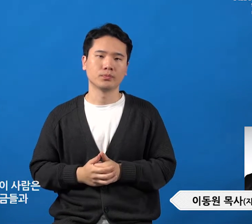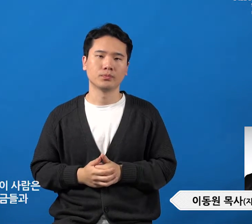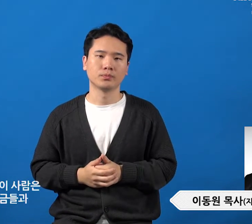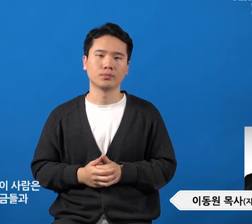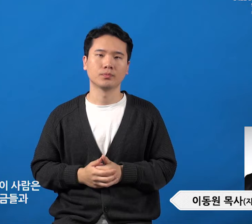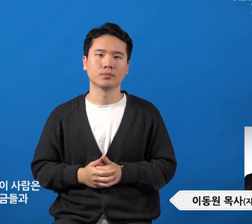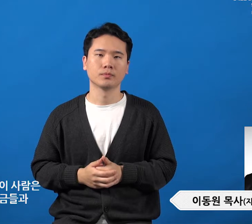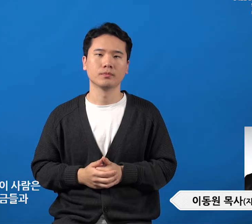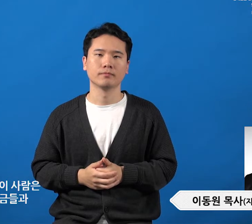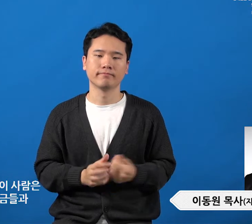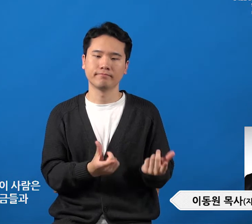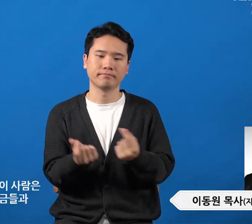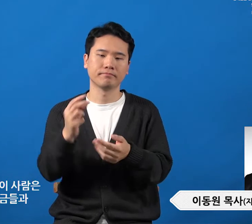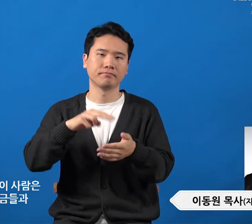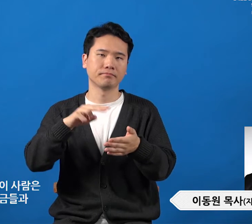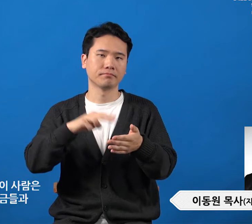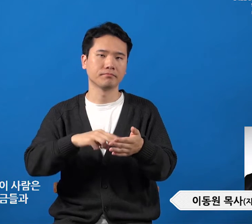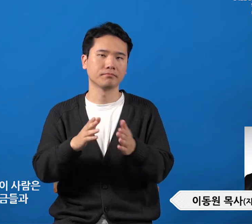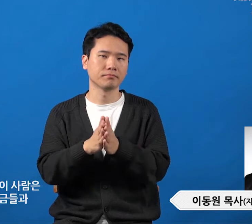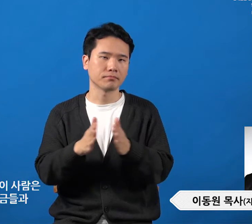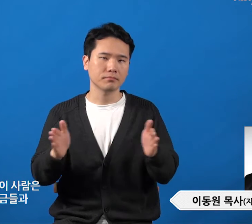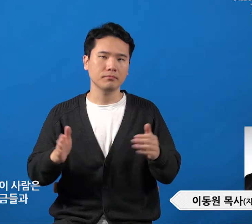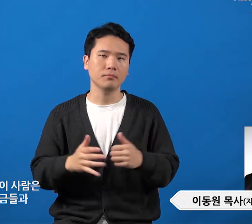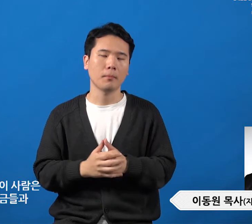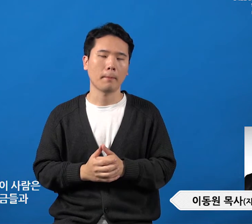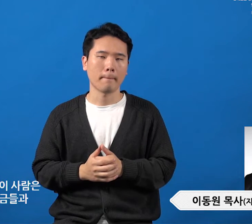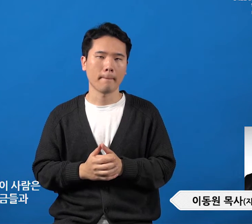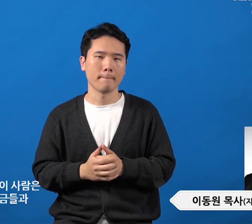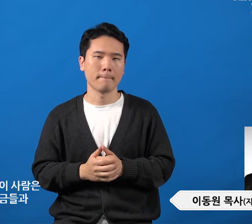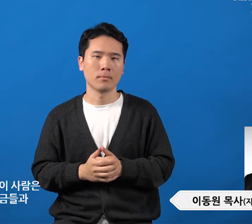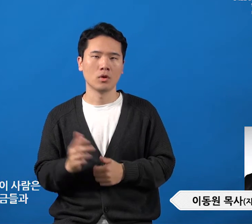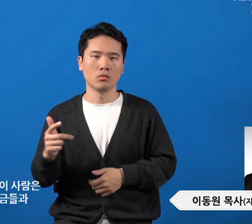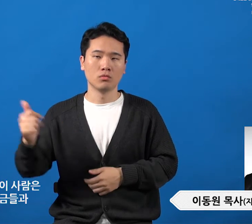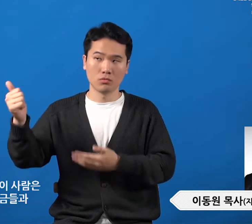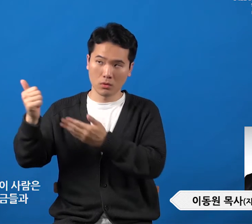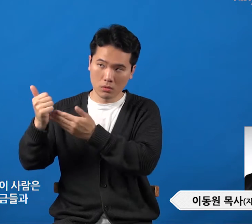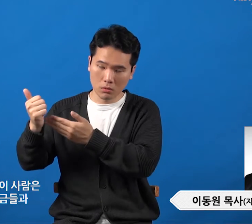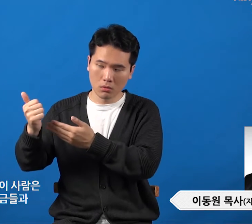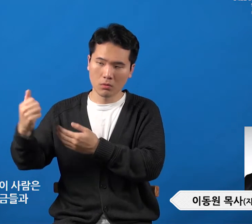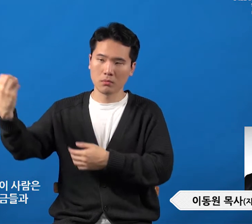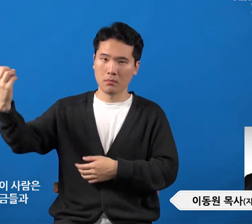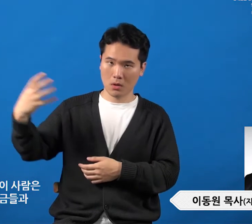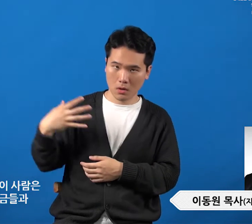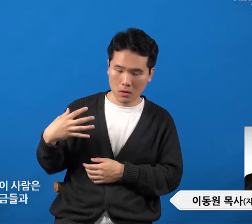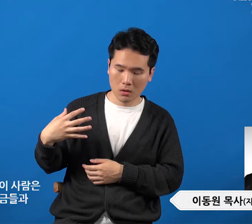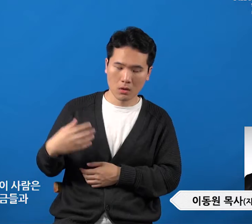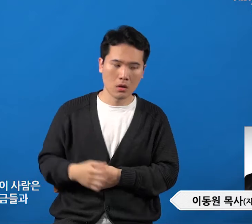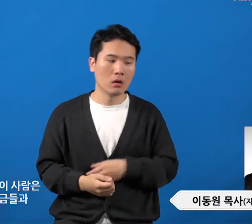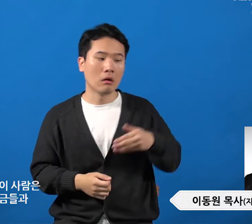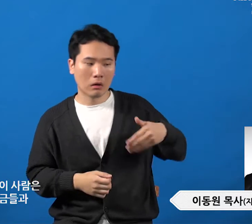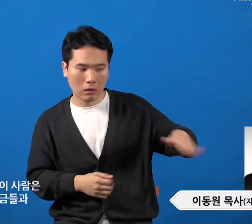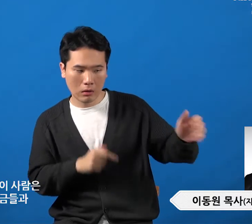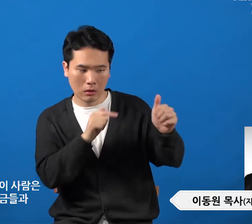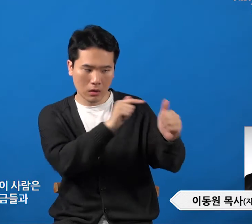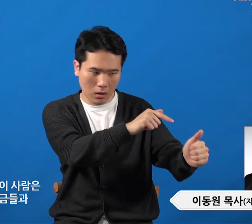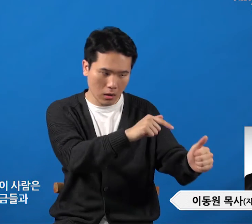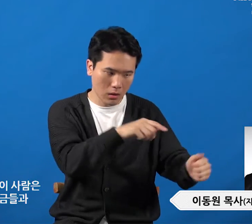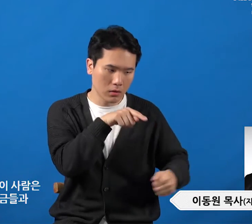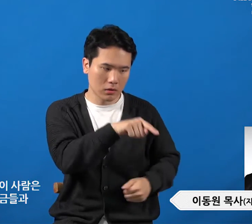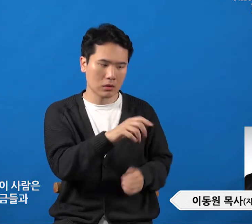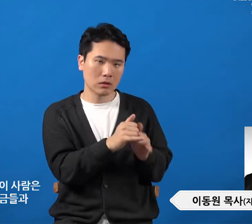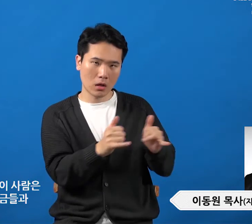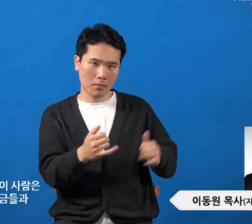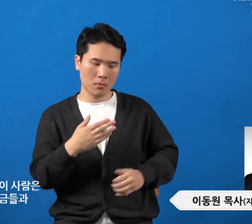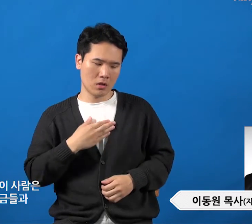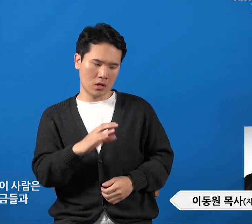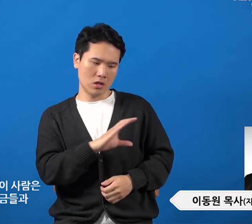사도행전 9장 15절 같이 읽겠습니다. 시작. 주께서 이르시되 가라, 이